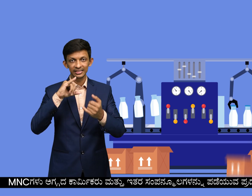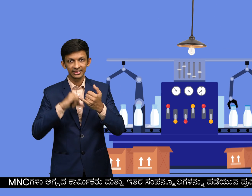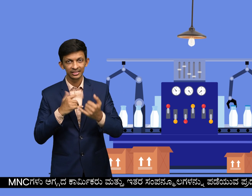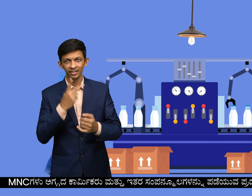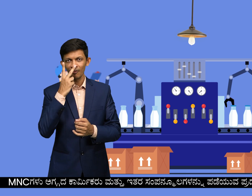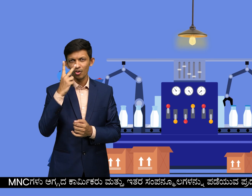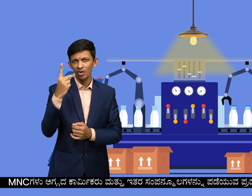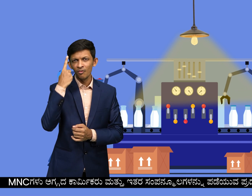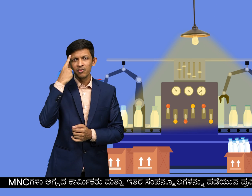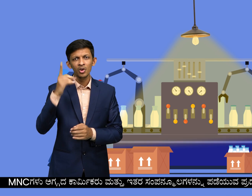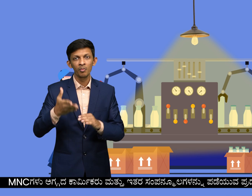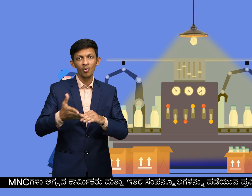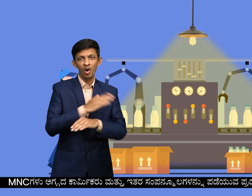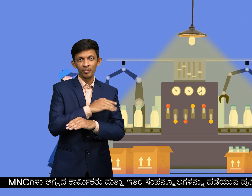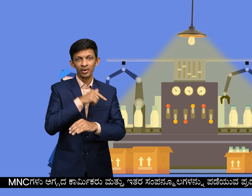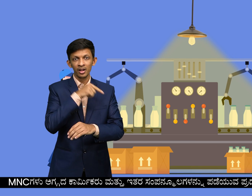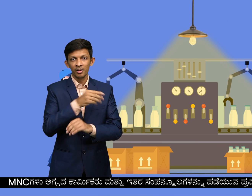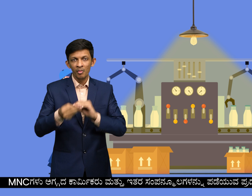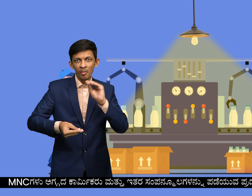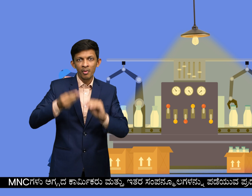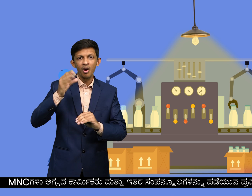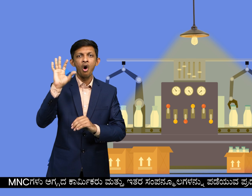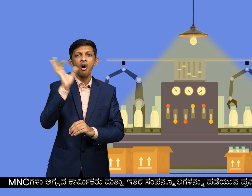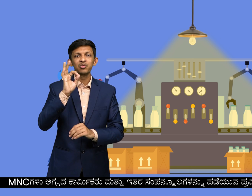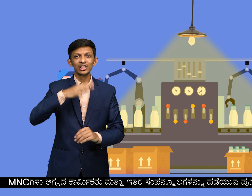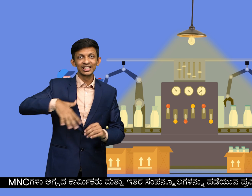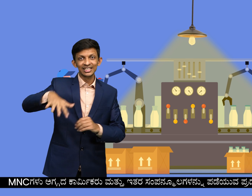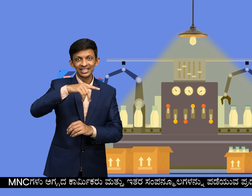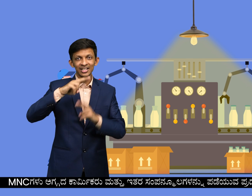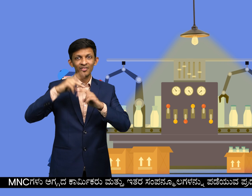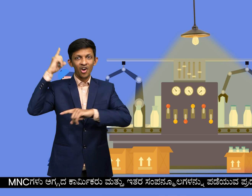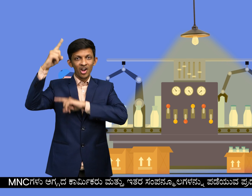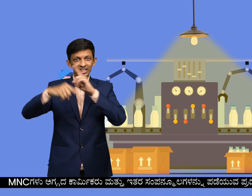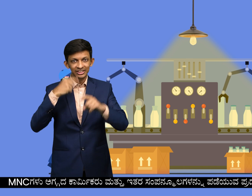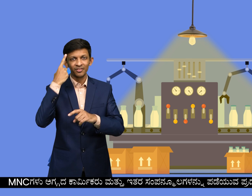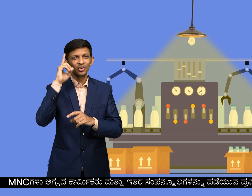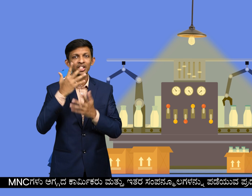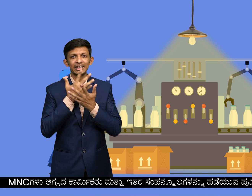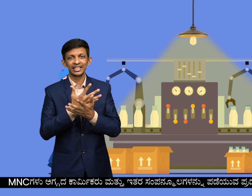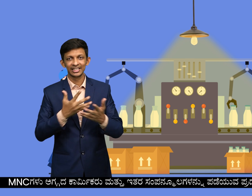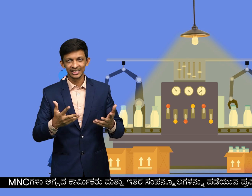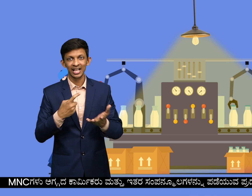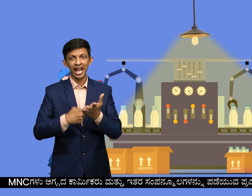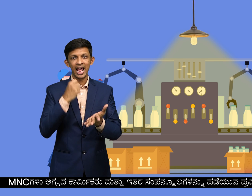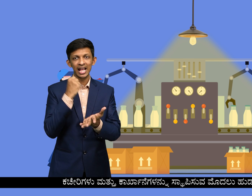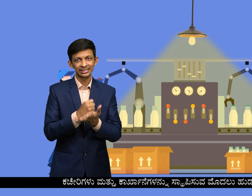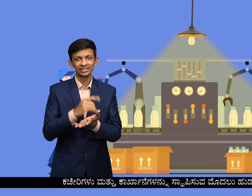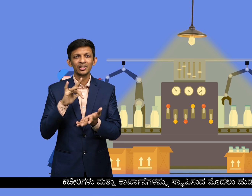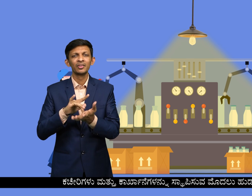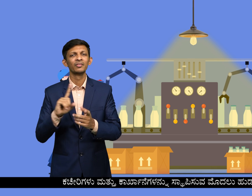ಎಂಎನ್ಸಿಗಳು ಅಗ್ಗದ ಕಾರ್ಮಿಕರು ಮತ್ತು ಇತರ ಸಂಪನ್ಮೂಲಗಳನ್ನು ಪಡೆಯುವ ಪ್ರದೇಶಗಳಲ್ಲಿ